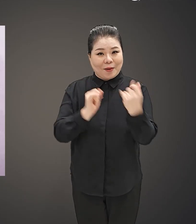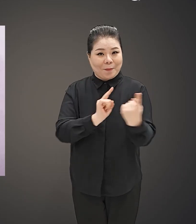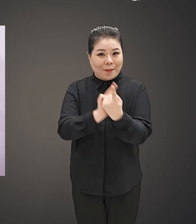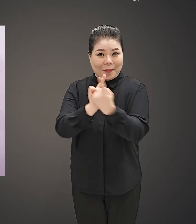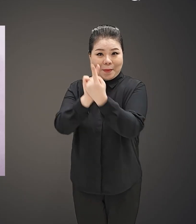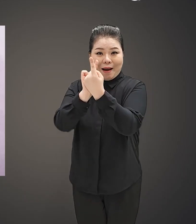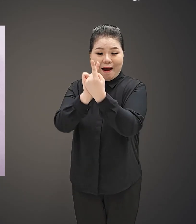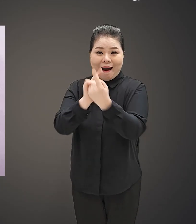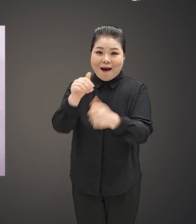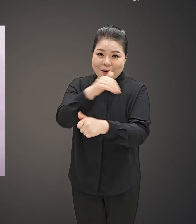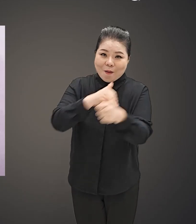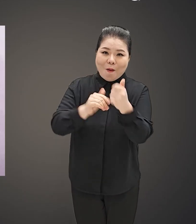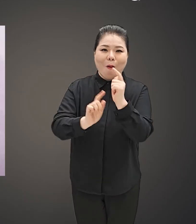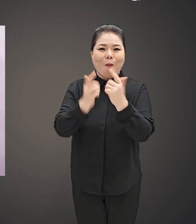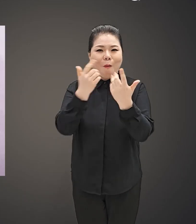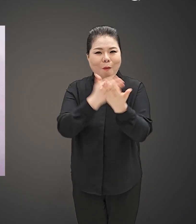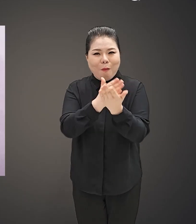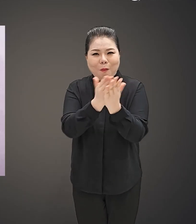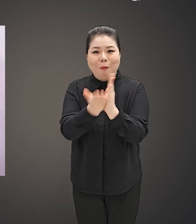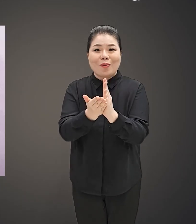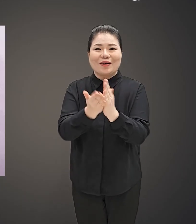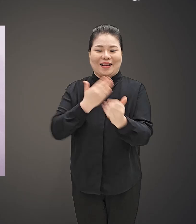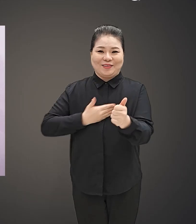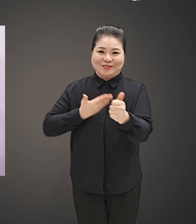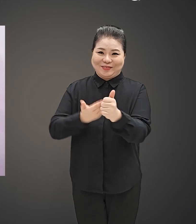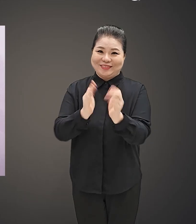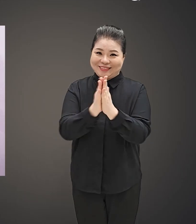상황이 얼마나 다채로운지 알려주는 책.